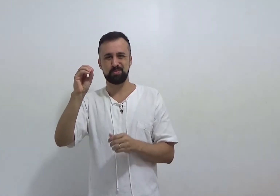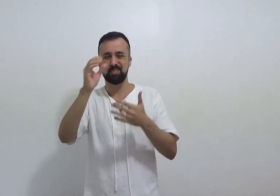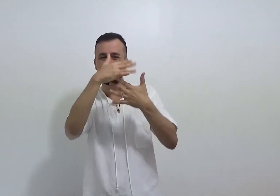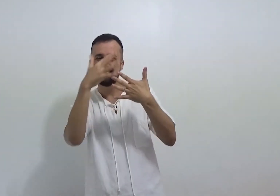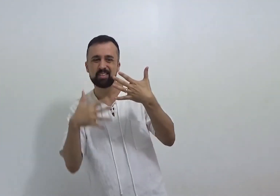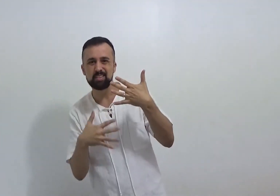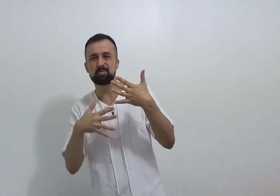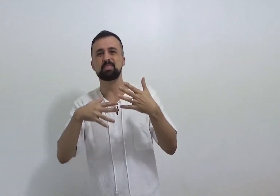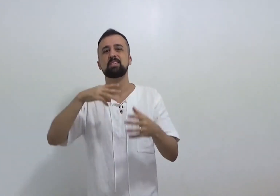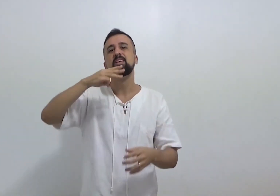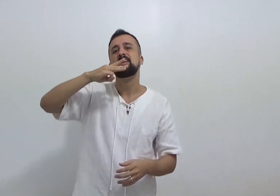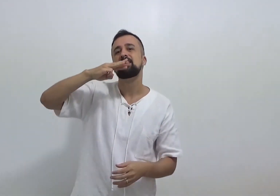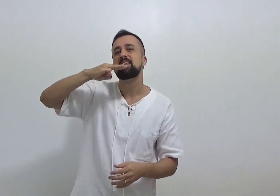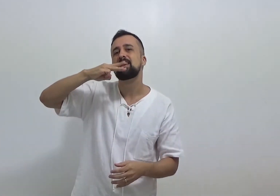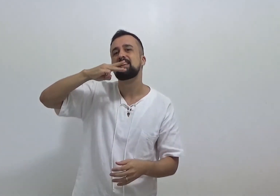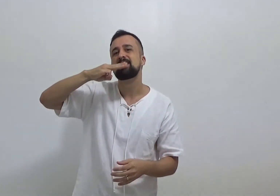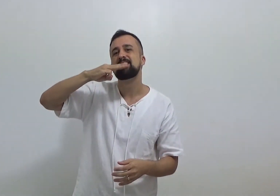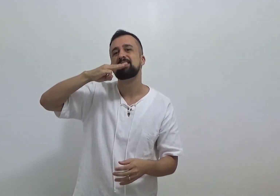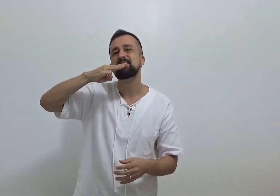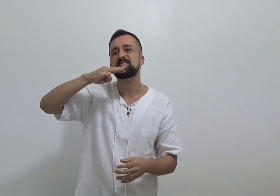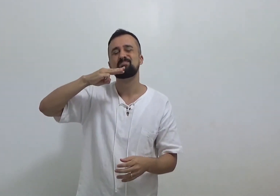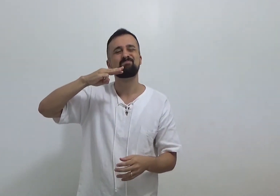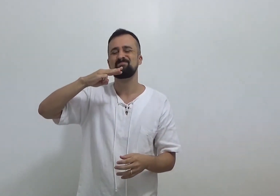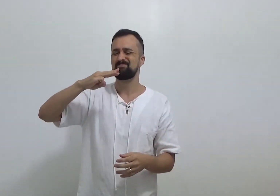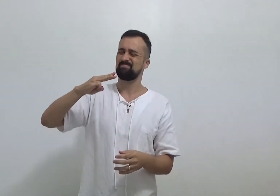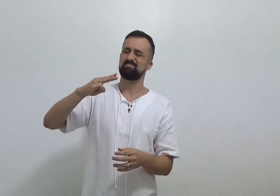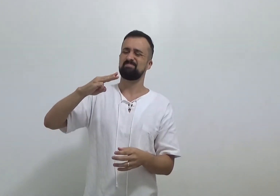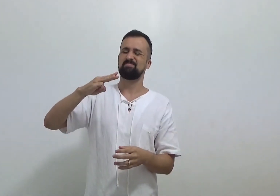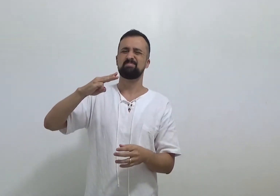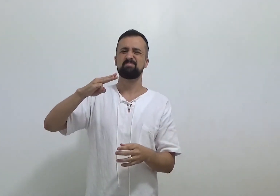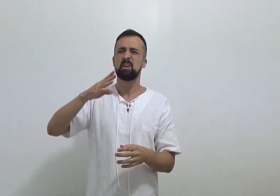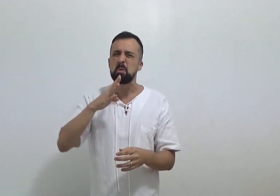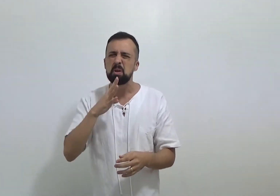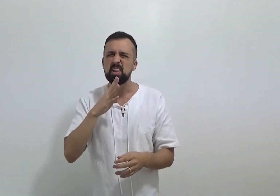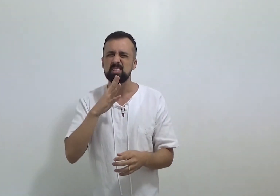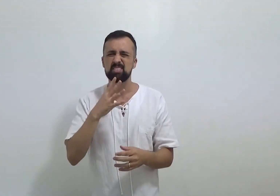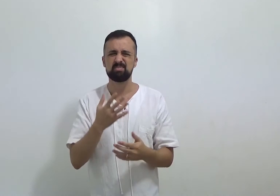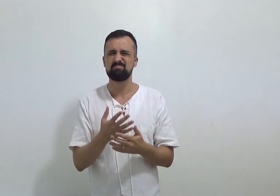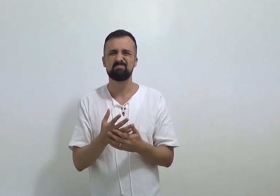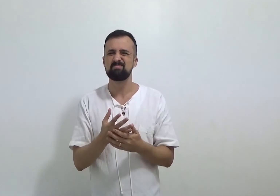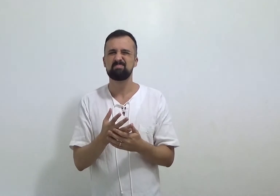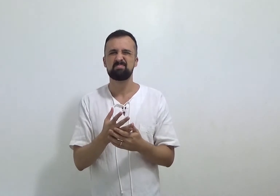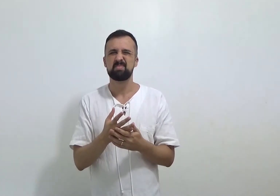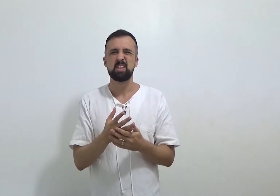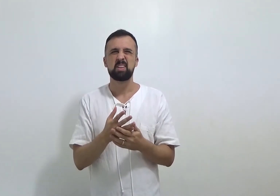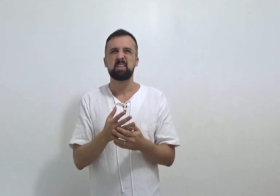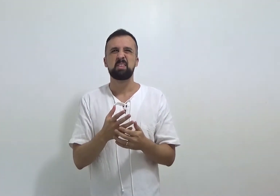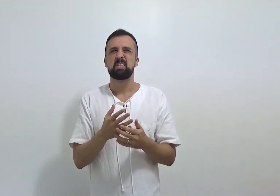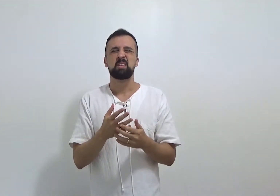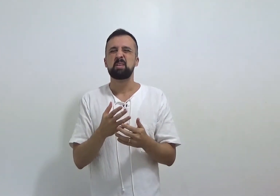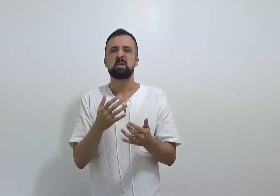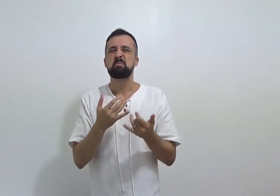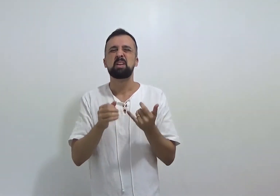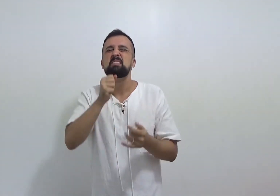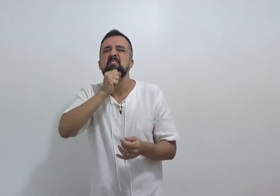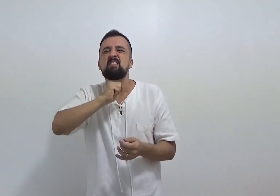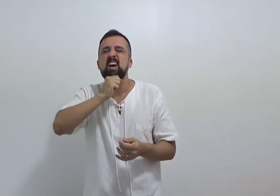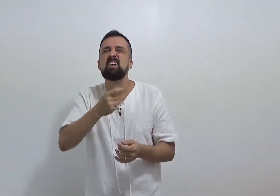Exemplo, este sinal de março, em Libras, não se vê mais,